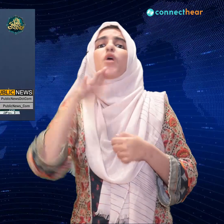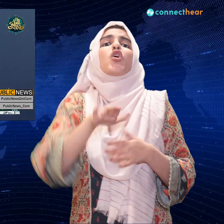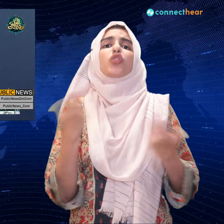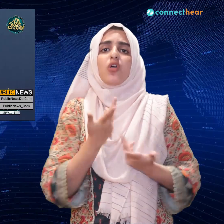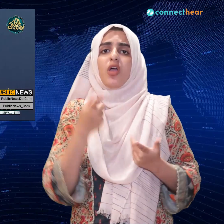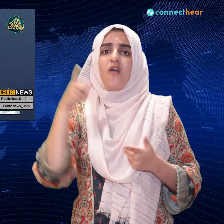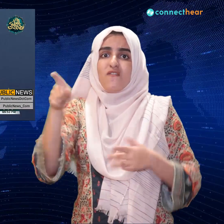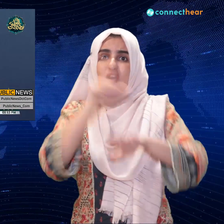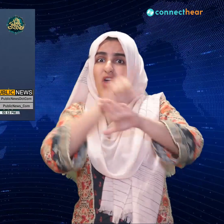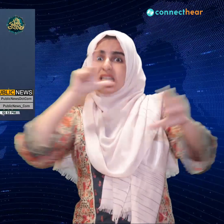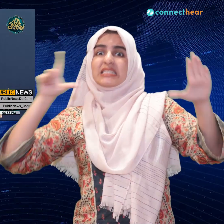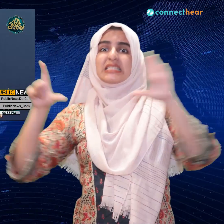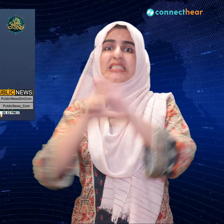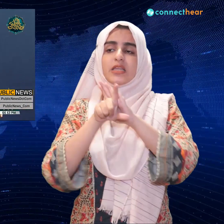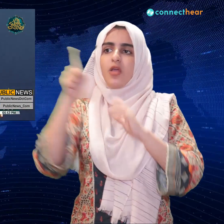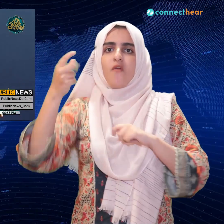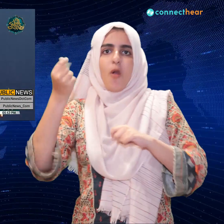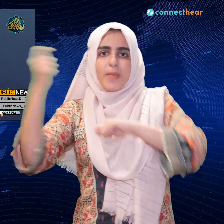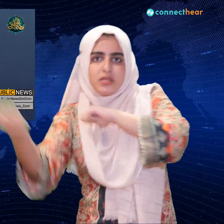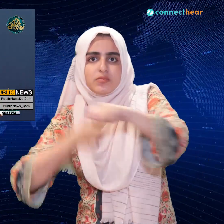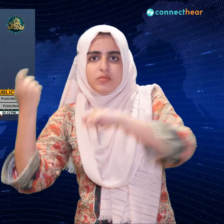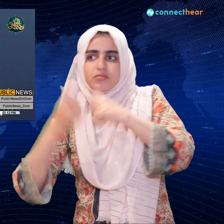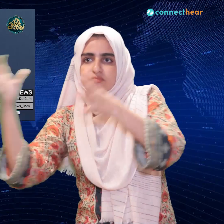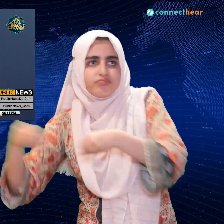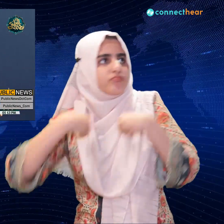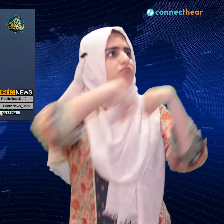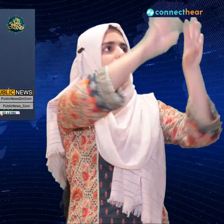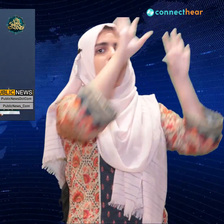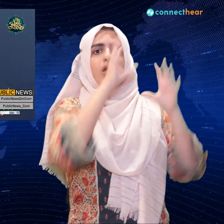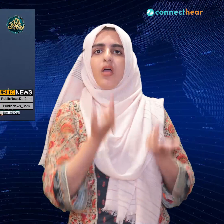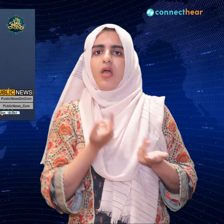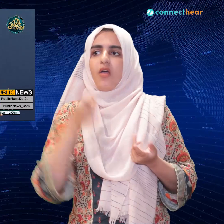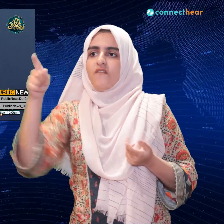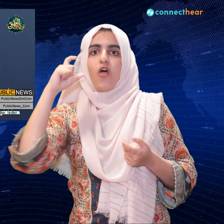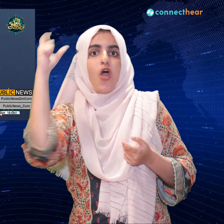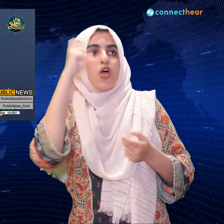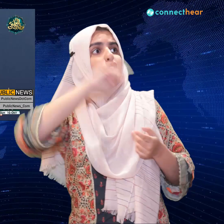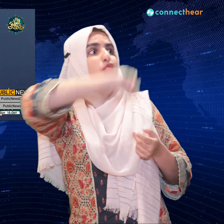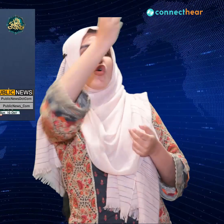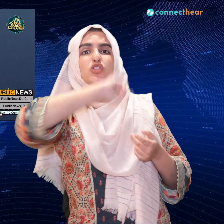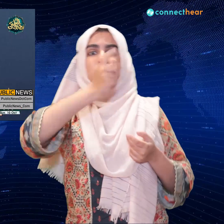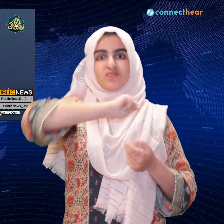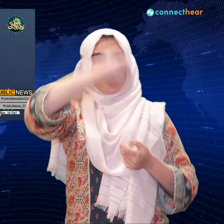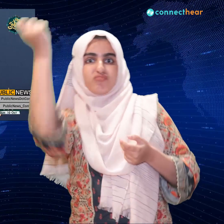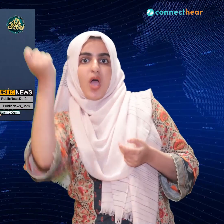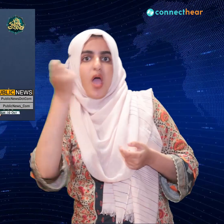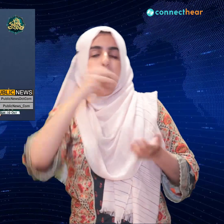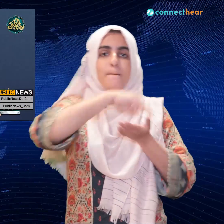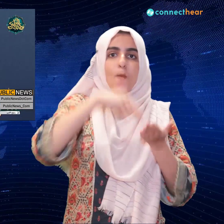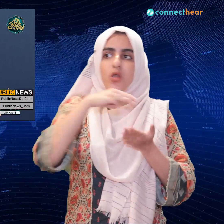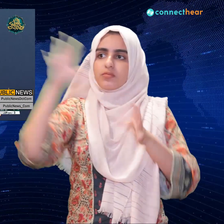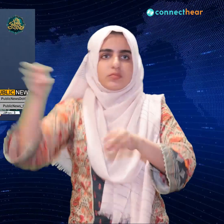جو صاحب اقتدار ہیں وہ ملک کا پیسہ چوری کر کر کے باہر لے کے جا رہے ہیں، مغربی کیپٹلز میں لے کے جا رہے ہیں، آف شور اکاؤنٹس میں لے کے جا